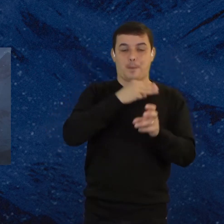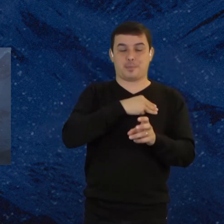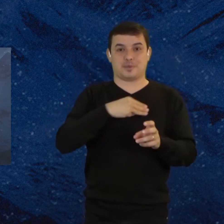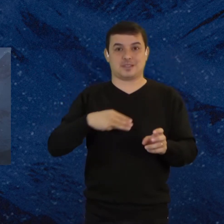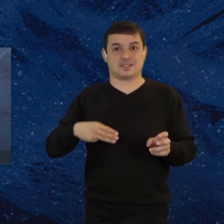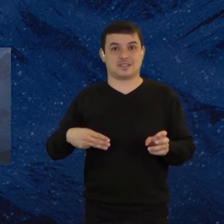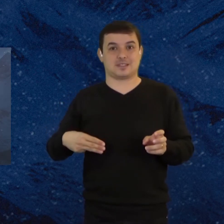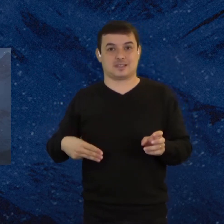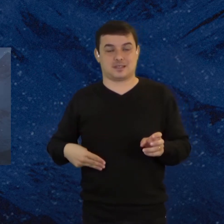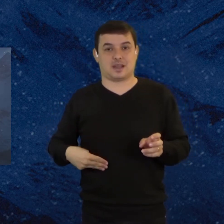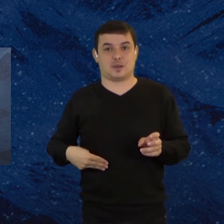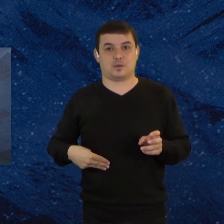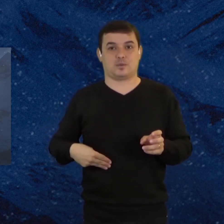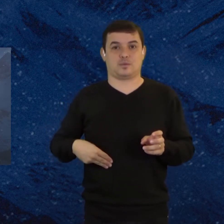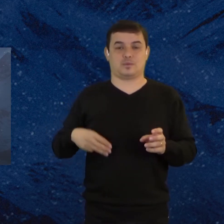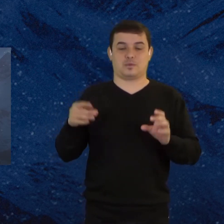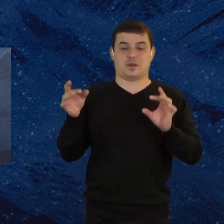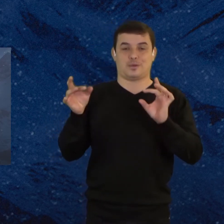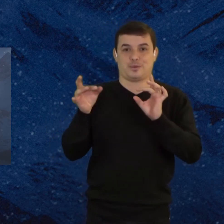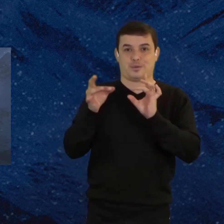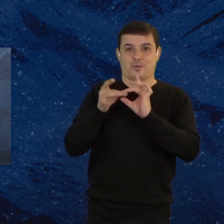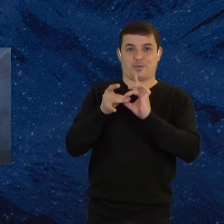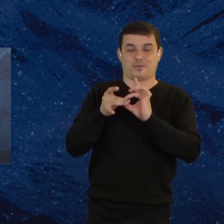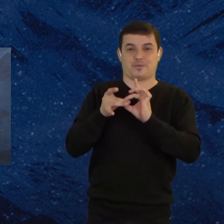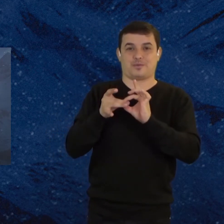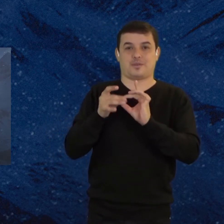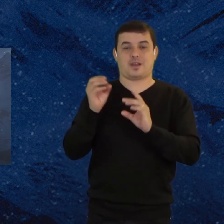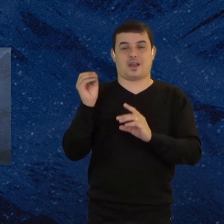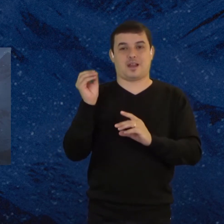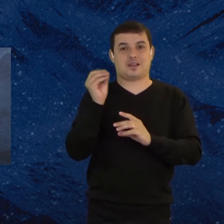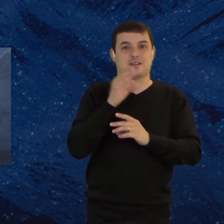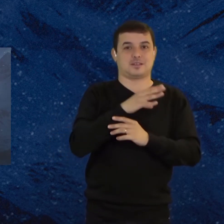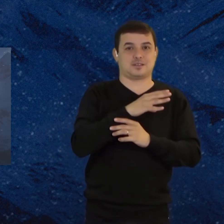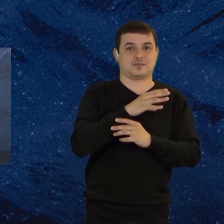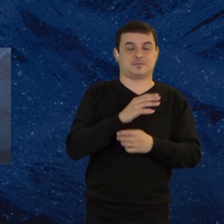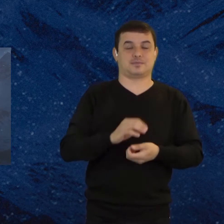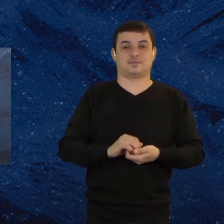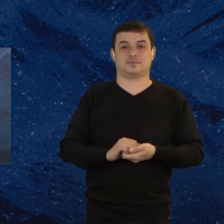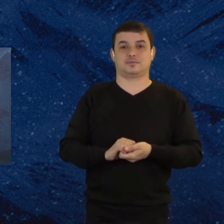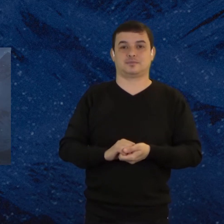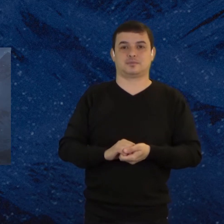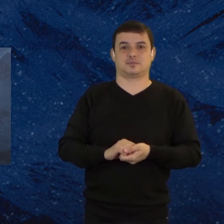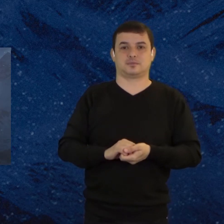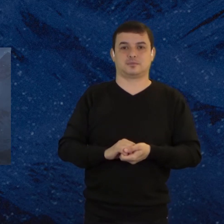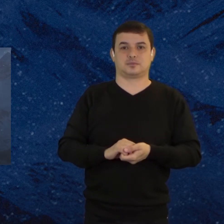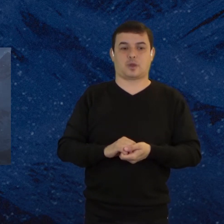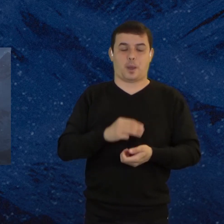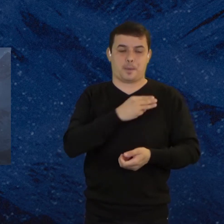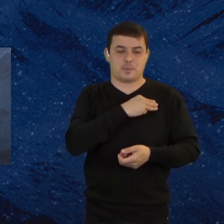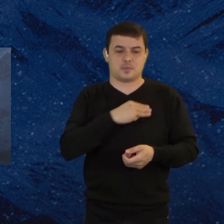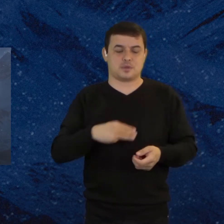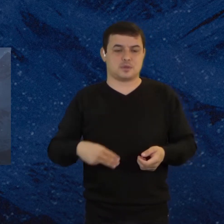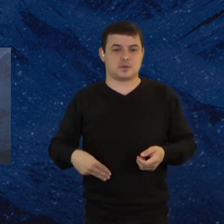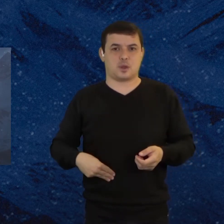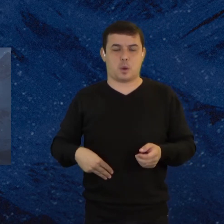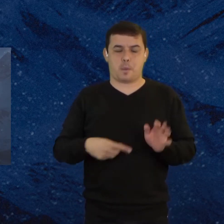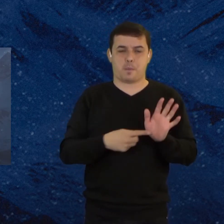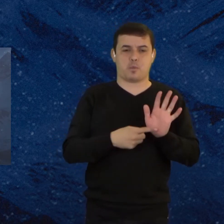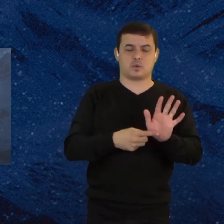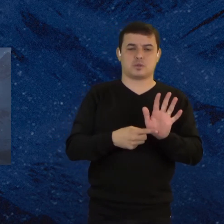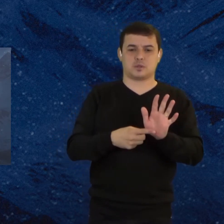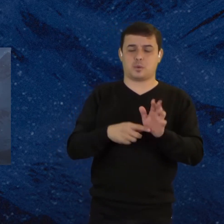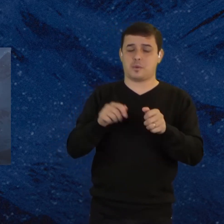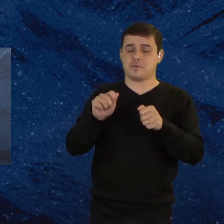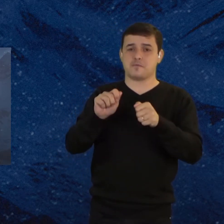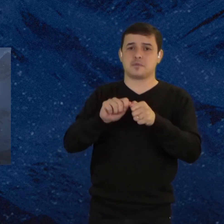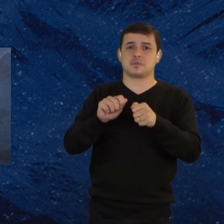nova aliança. Então, o ministério é o que fazer, né? E os ministros é um assunto